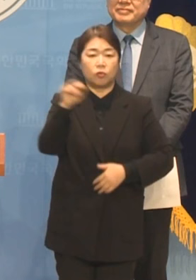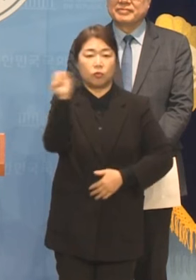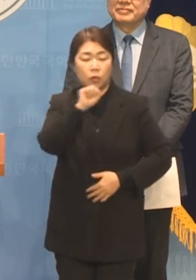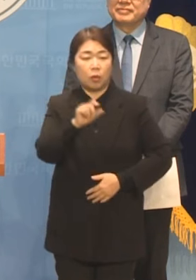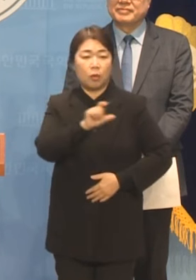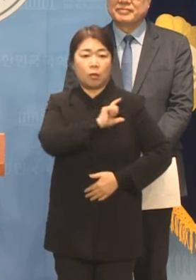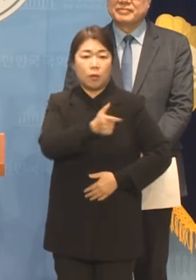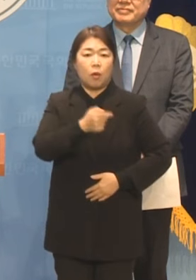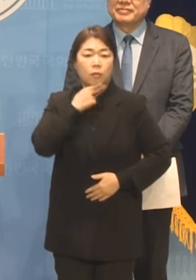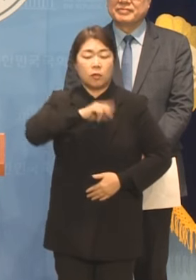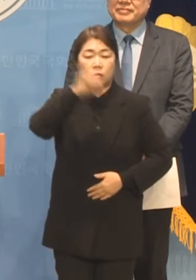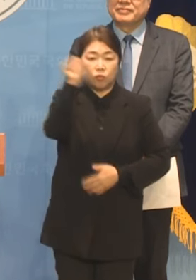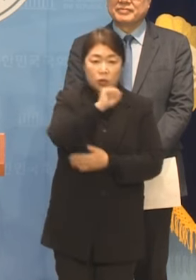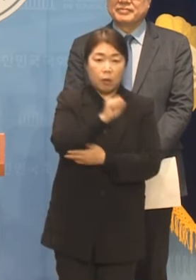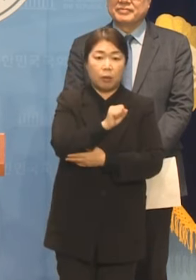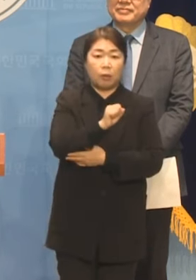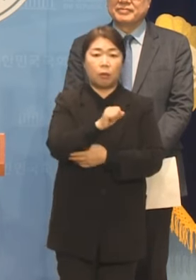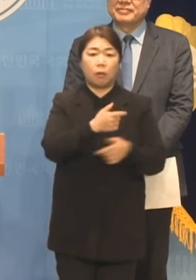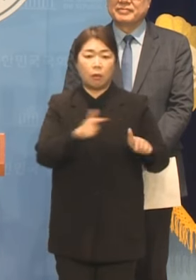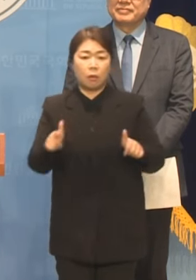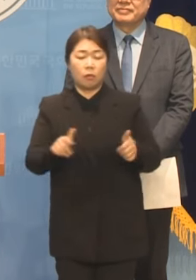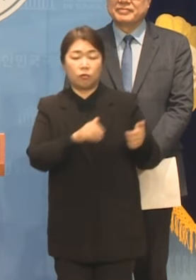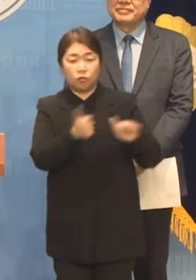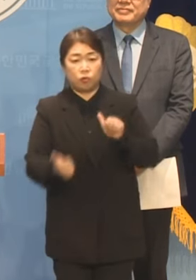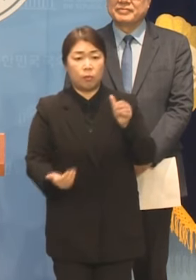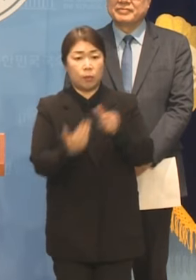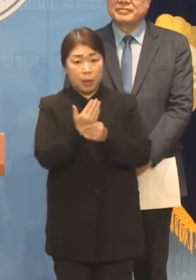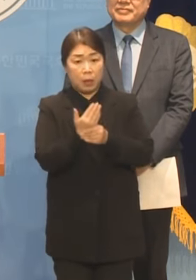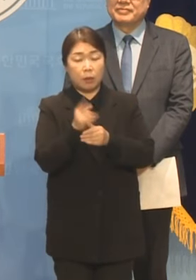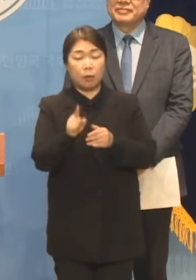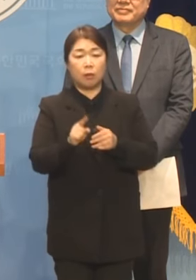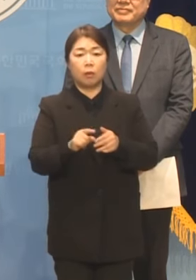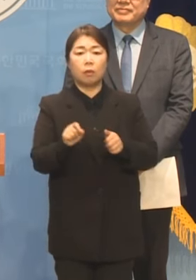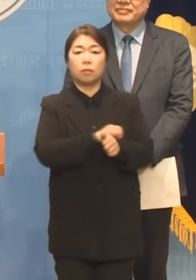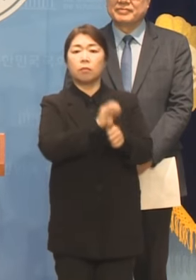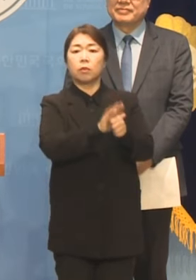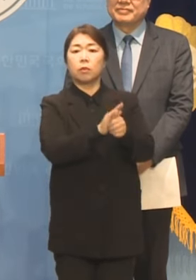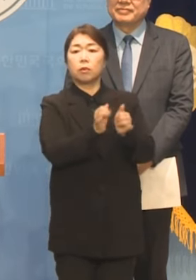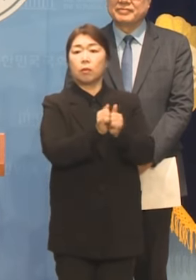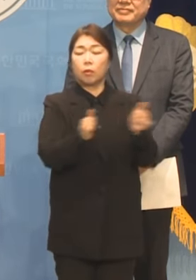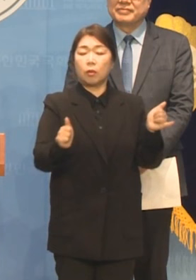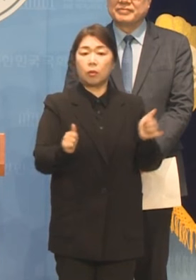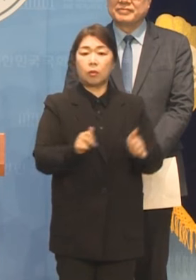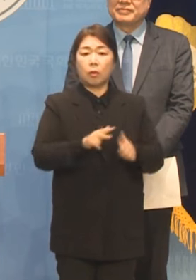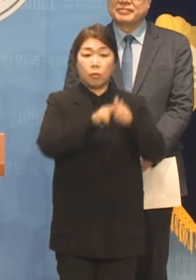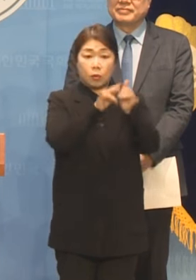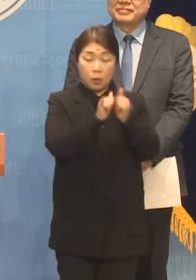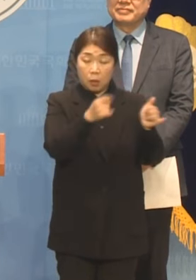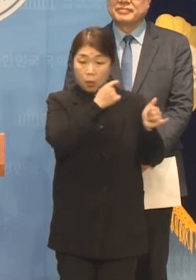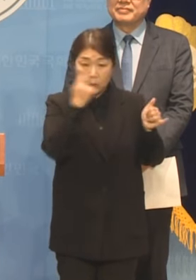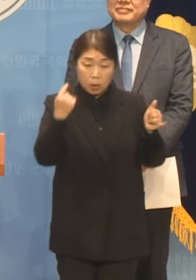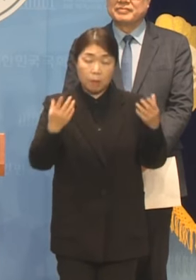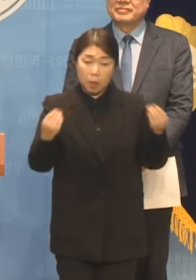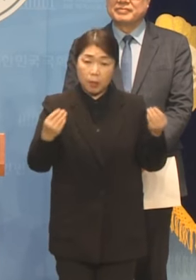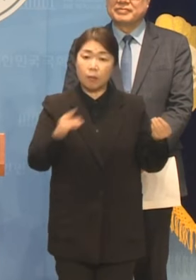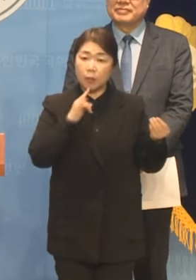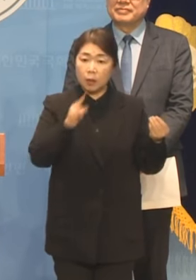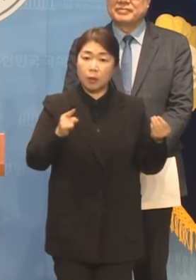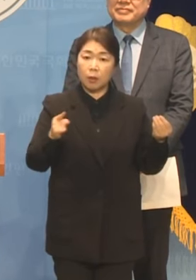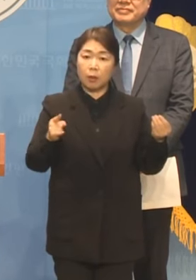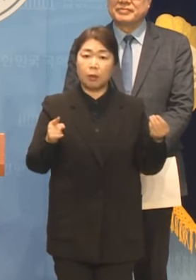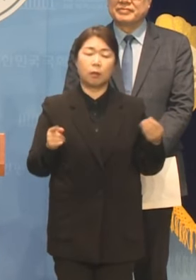그리고 치사 사건과 연루된 모 이재명 대표의 특보 역시 후보자 검증을 했다고 봅니다 뭐이 결과가